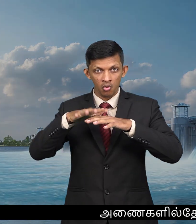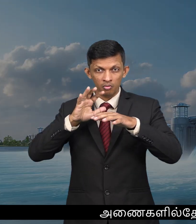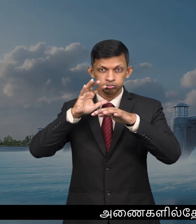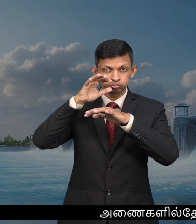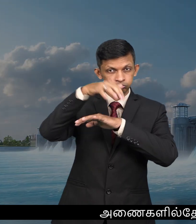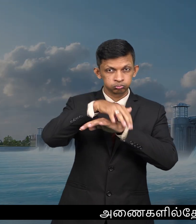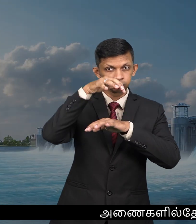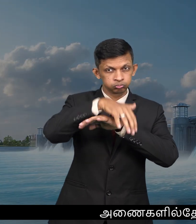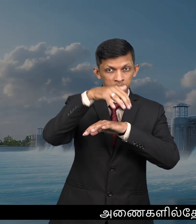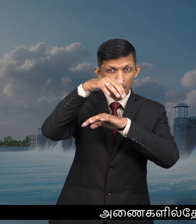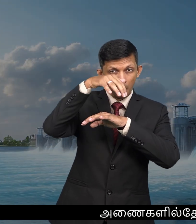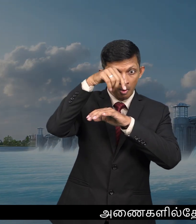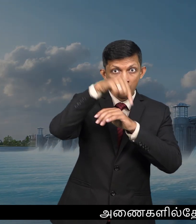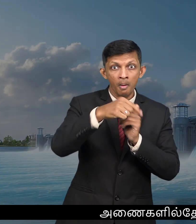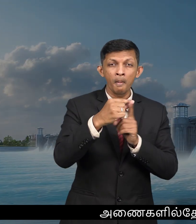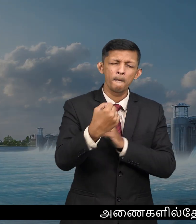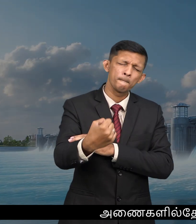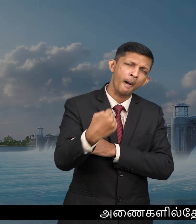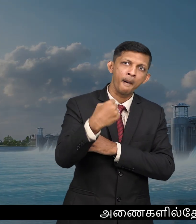அணைகளில் தேக்கி வைக்கப்பட்டுள்ள நீர்